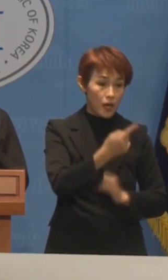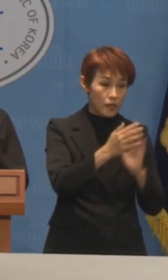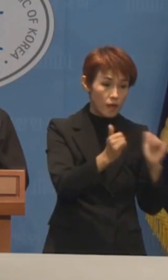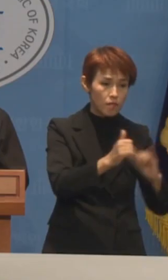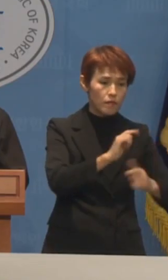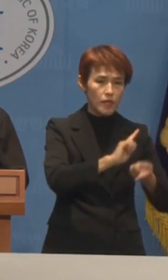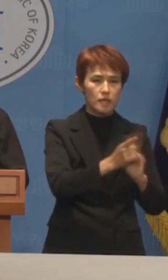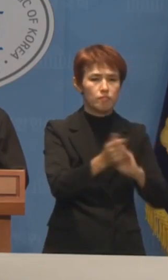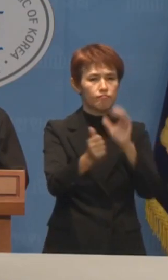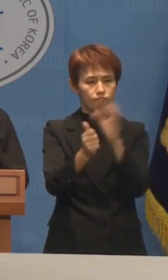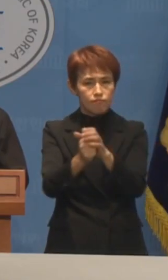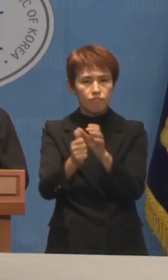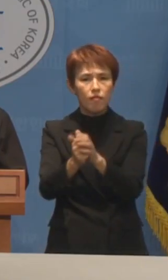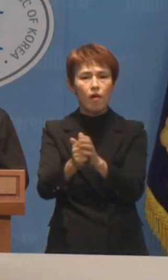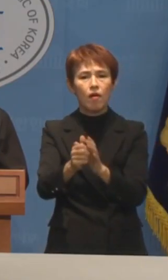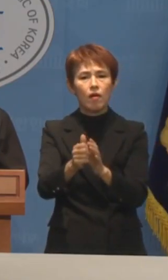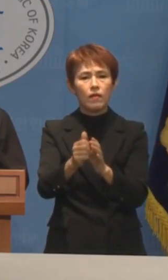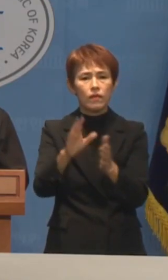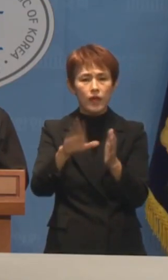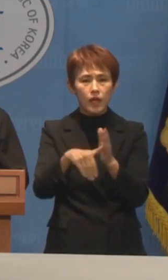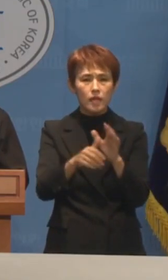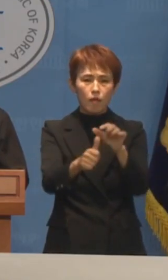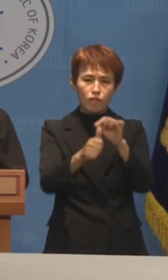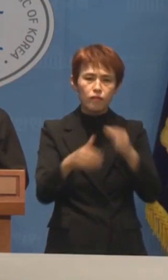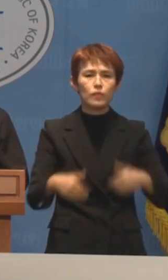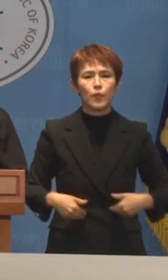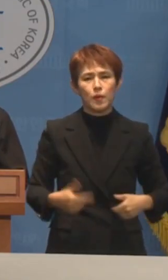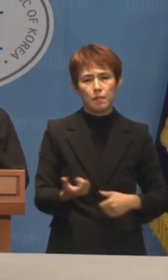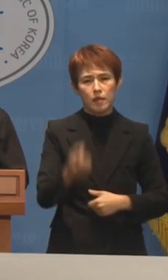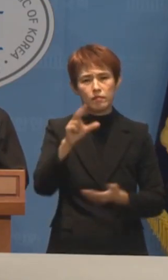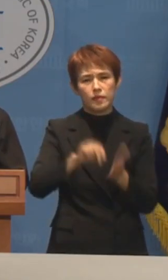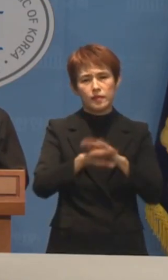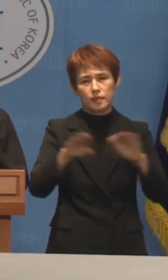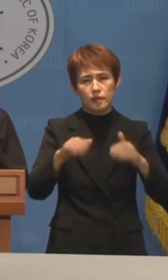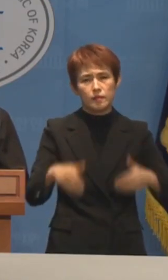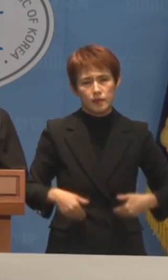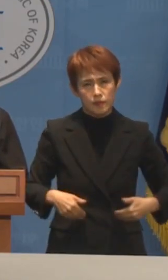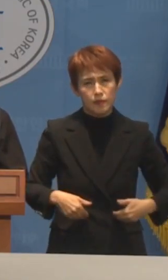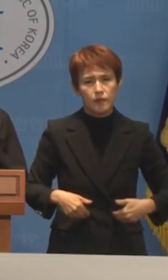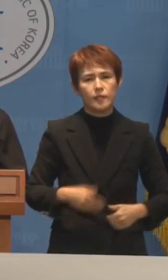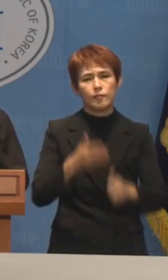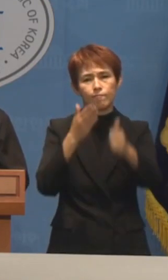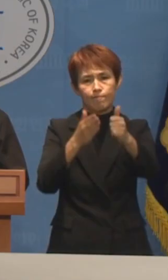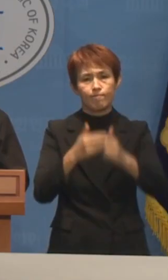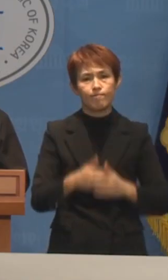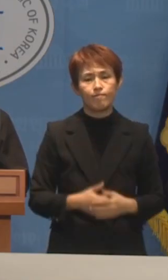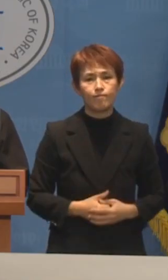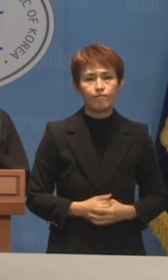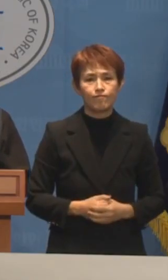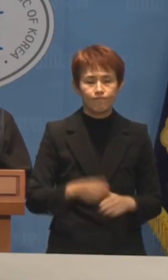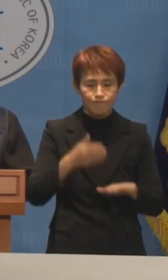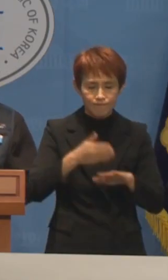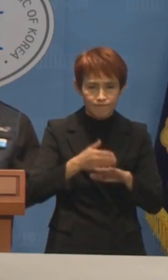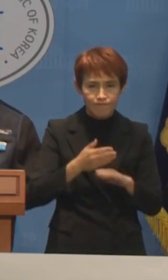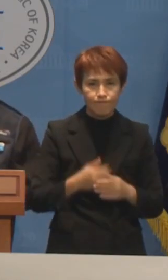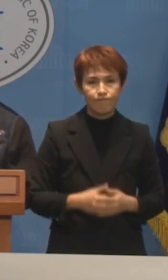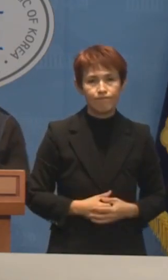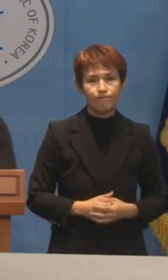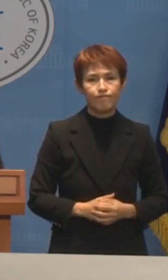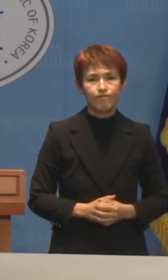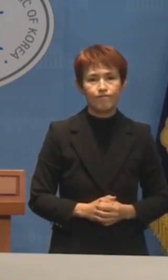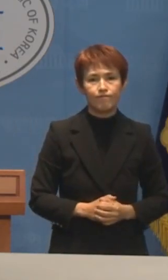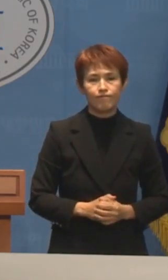보고 이에 대한 대책을 조속히 마련해 줄 것을 촉구하는 바입니다. 감사합니다.